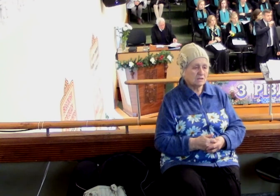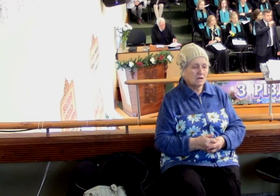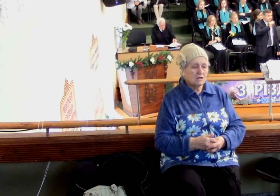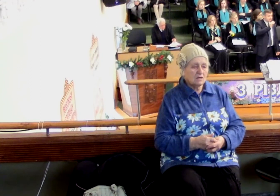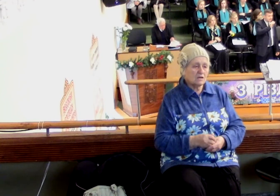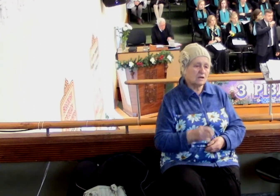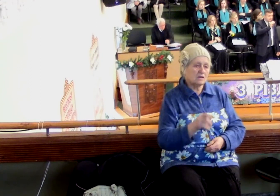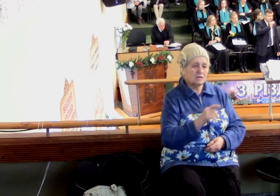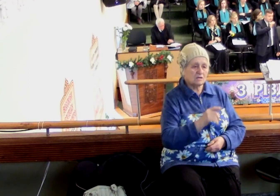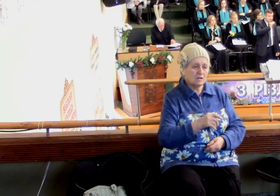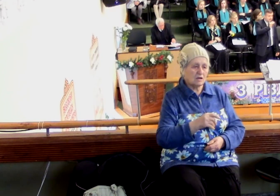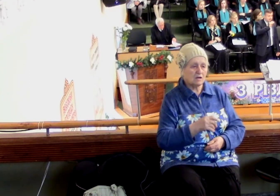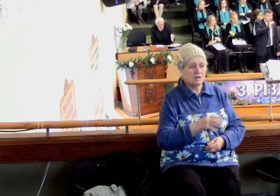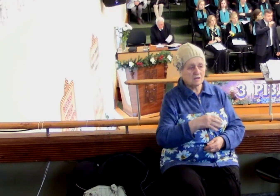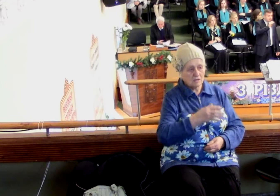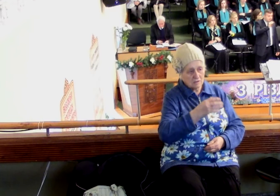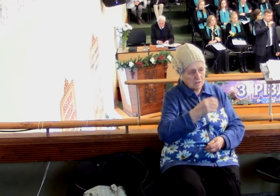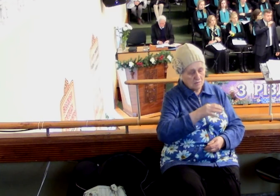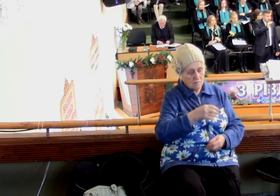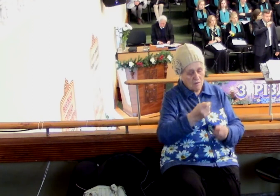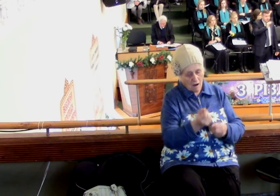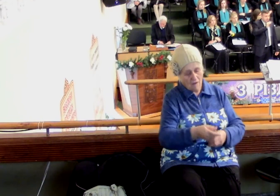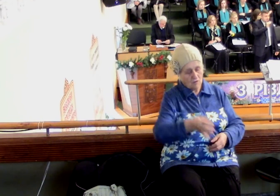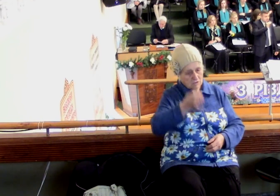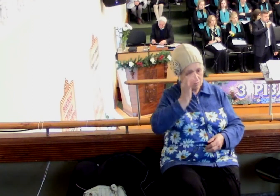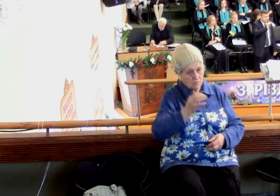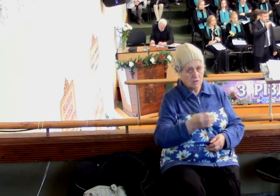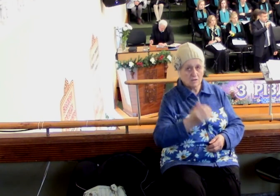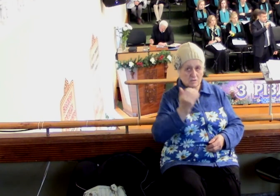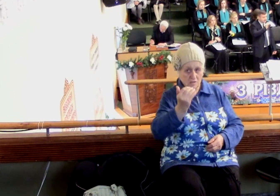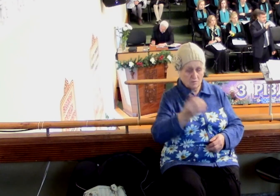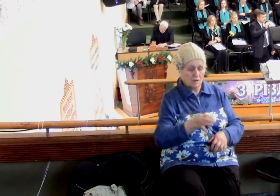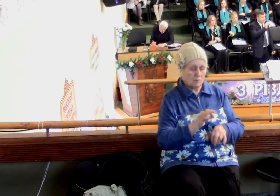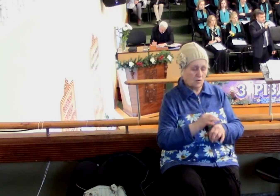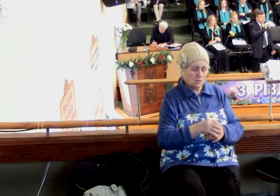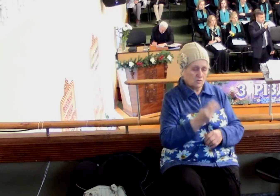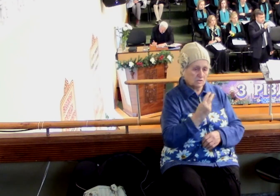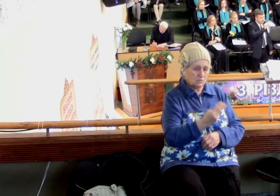сущность страшней стали знаем, больно Тебе смотреть на